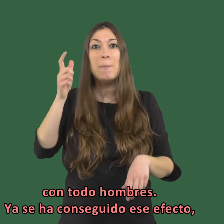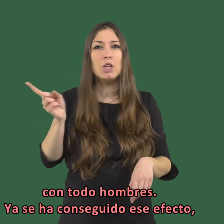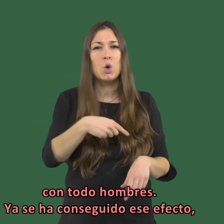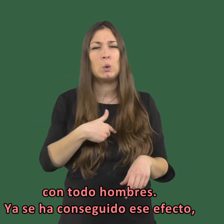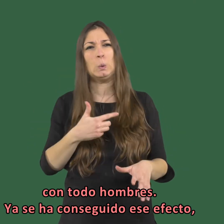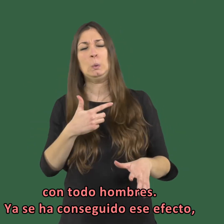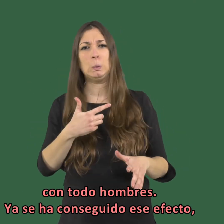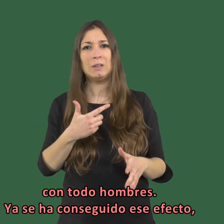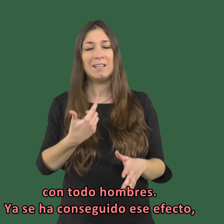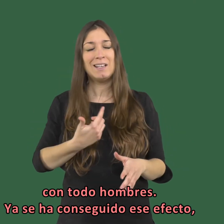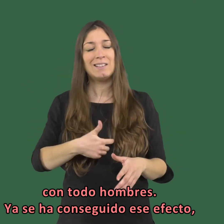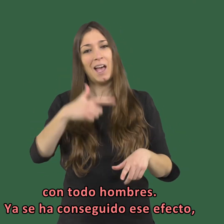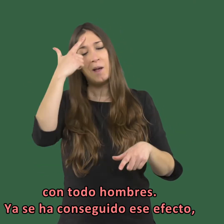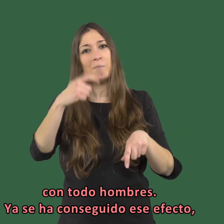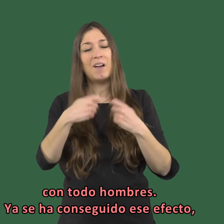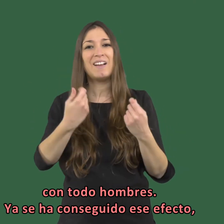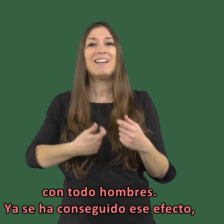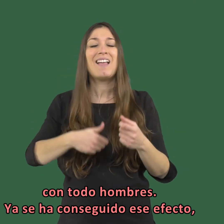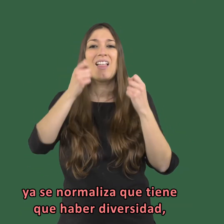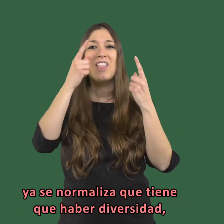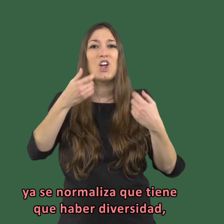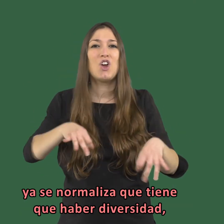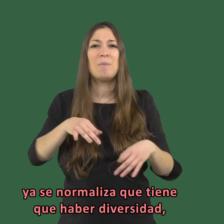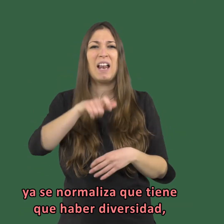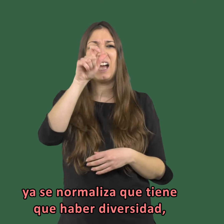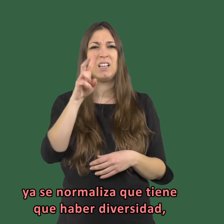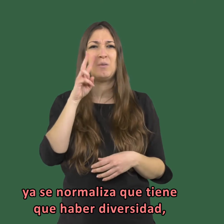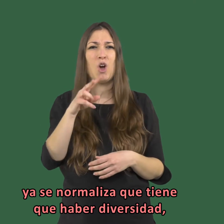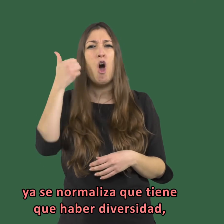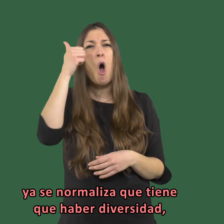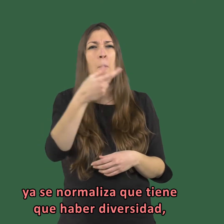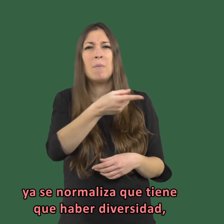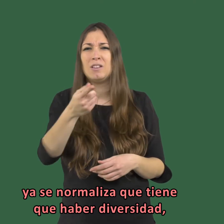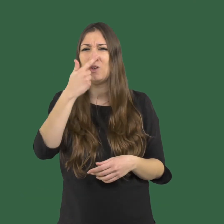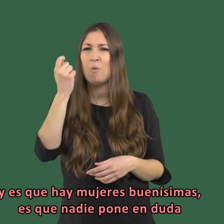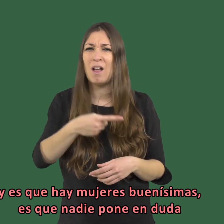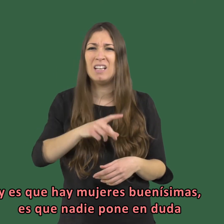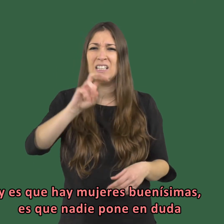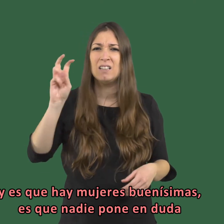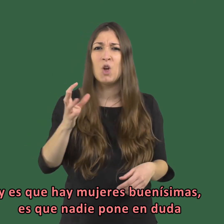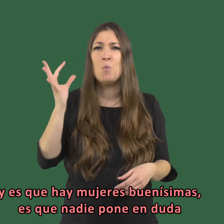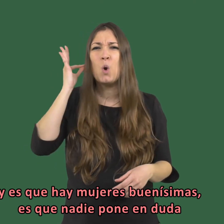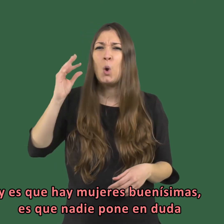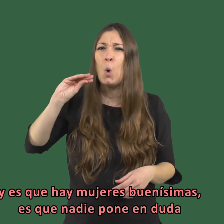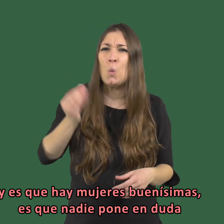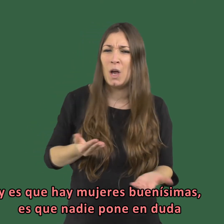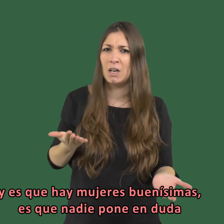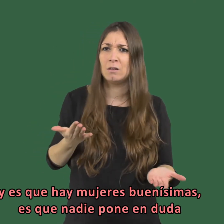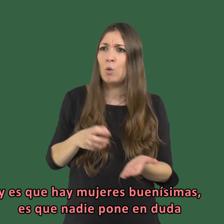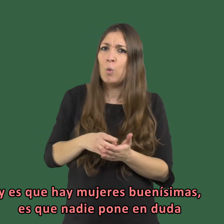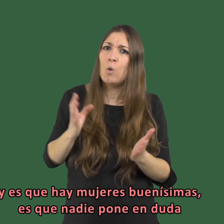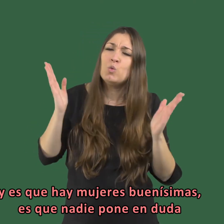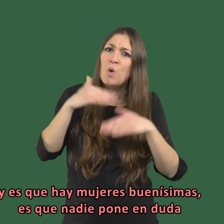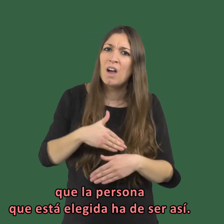todo hombres. Eso ya se ha conseguido ese efecto, ya se normaliza que tiene que haber diversidad. Y es que hay mujeres buenísimas, es que nadie pone